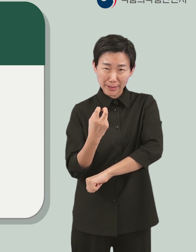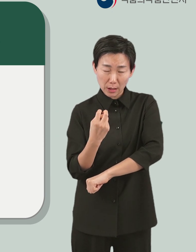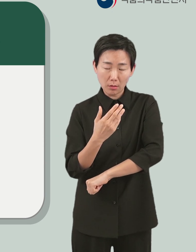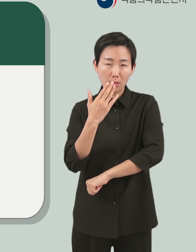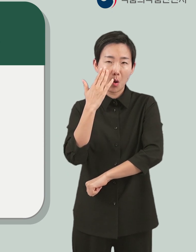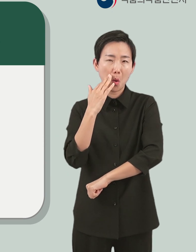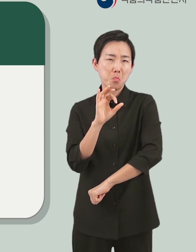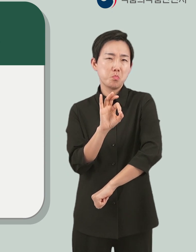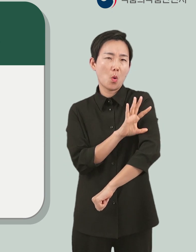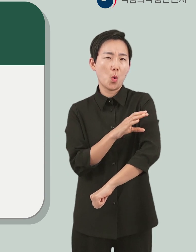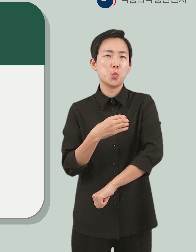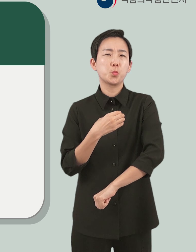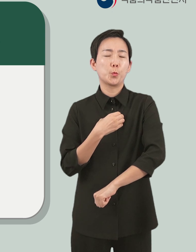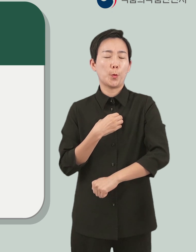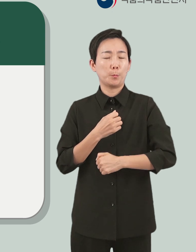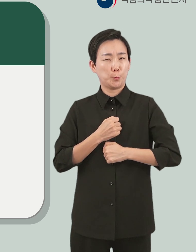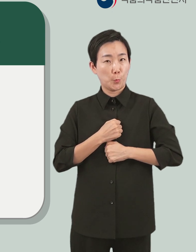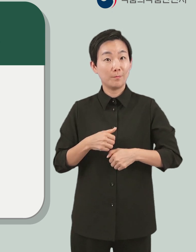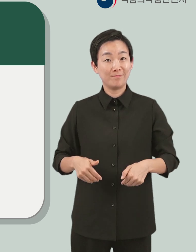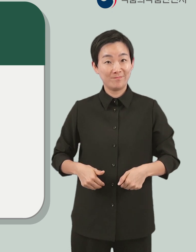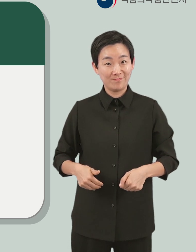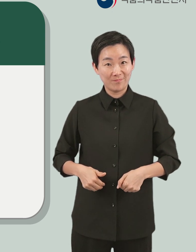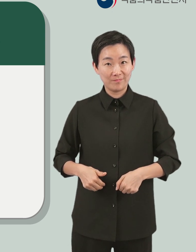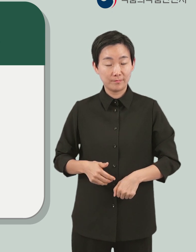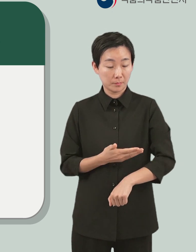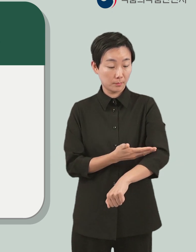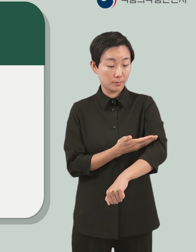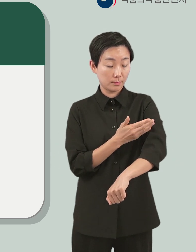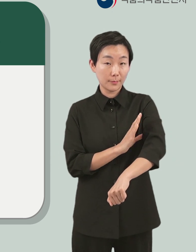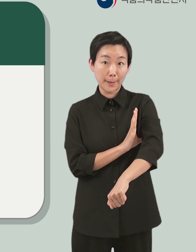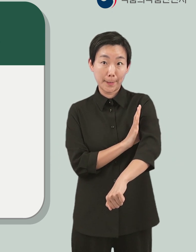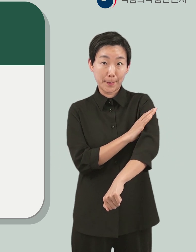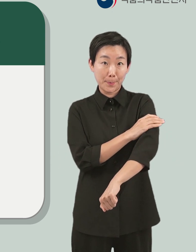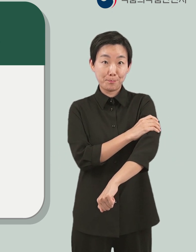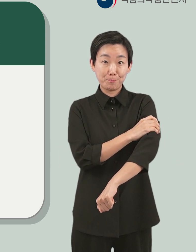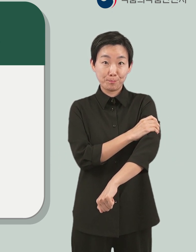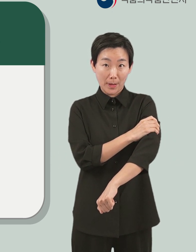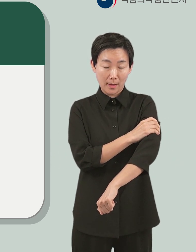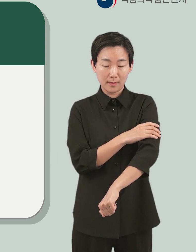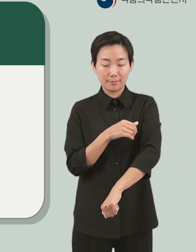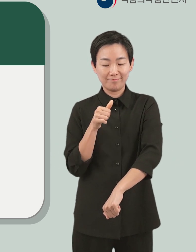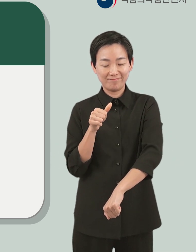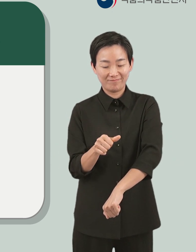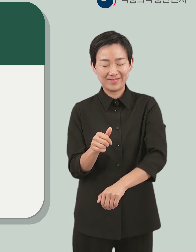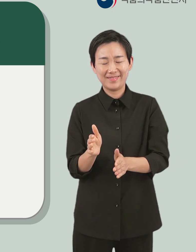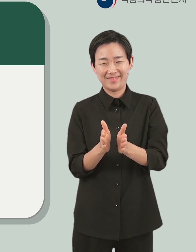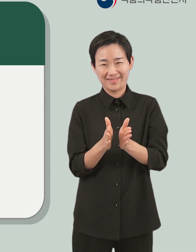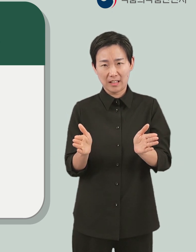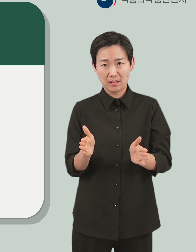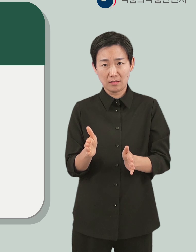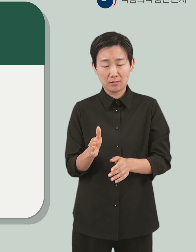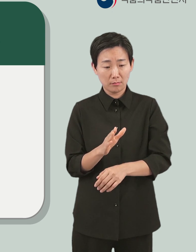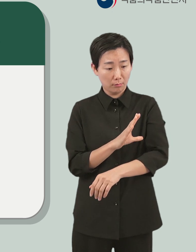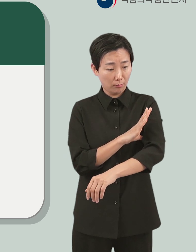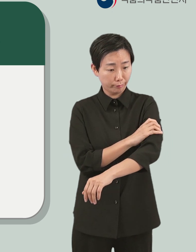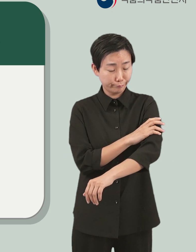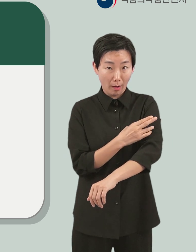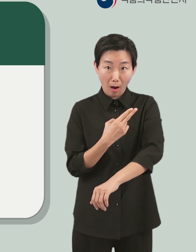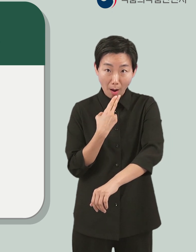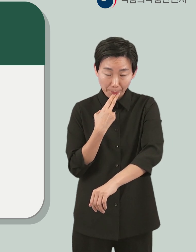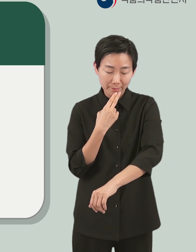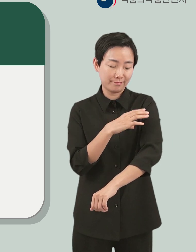혈압을 필요 이상으로 자주 측정하면 멍이 생길 수 있으므로 주의해야 합니다. 커프는 팔 위쪽에 올바르게 착용한